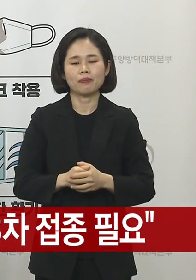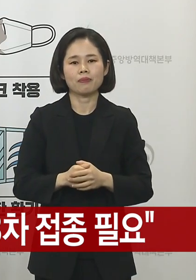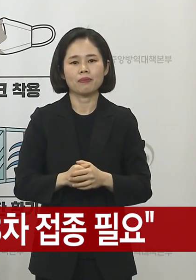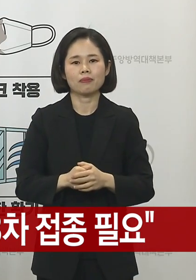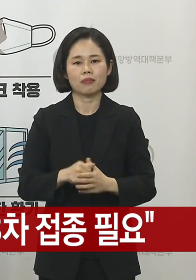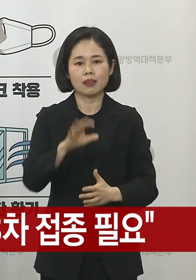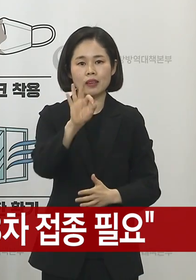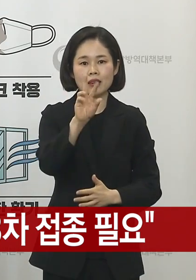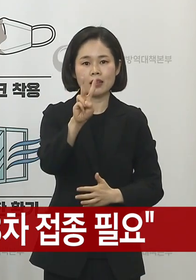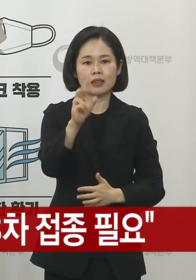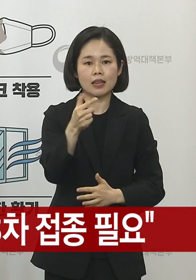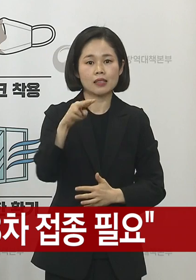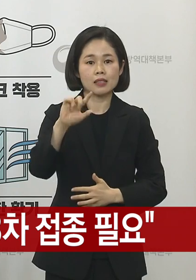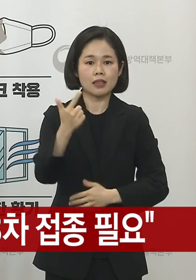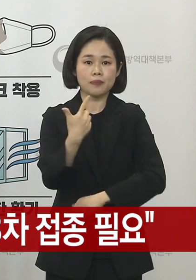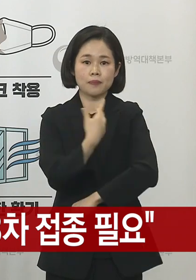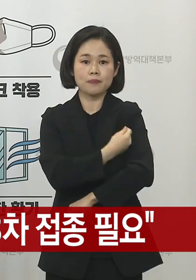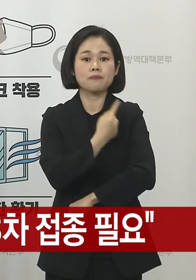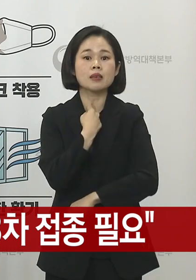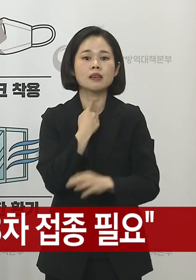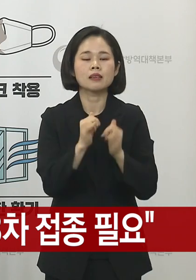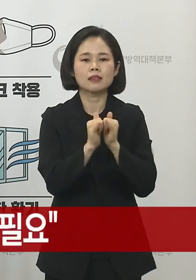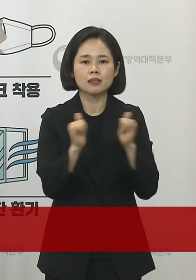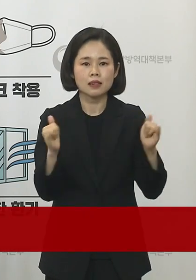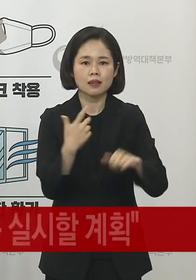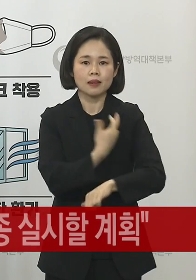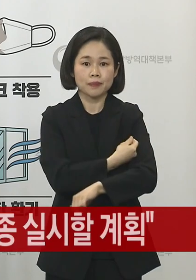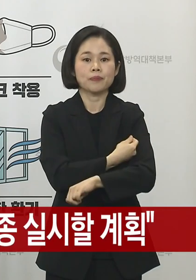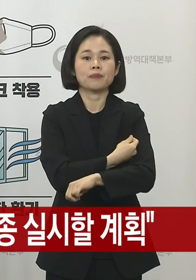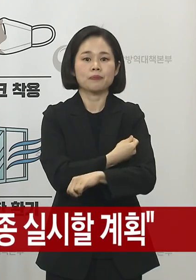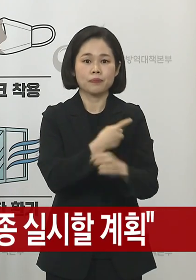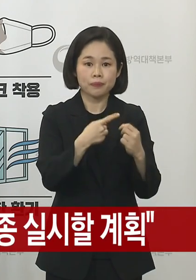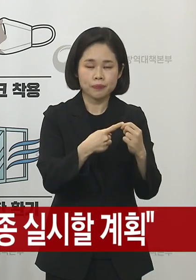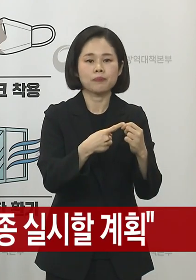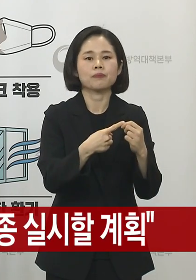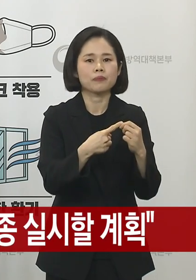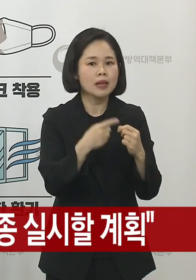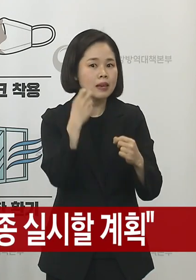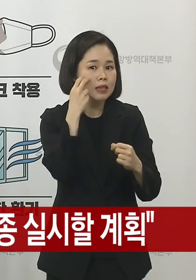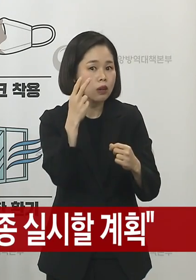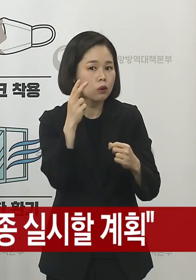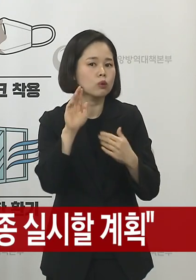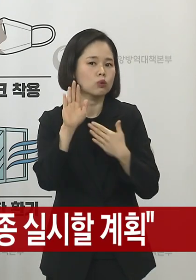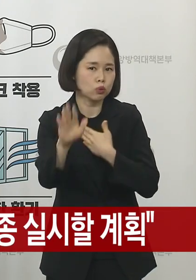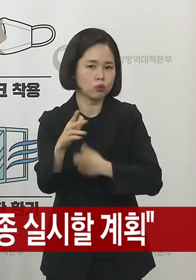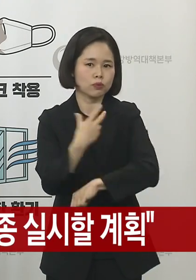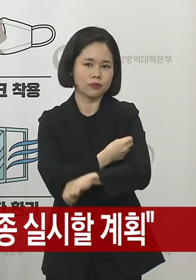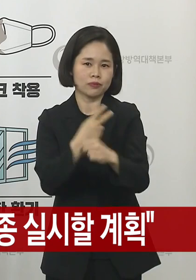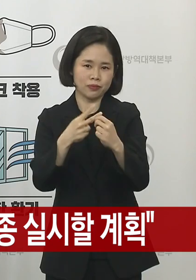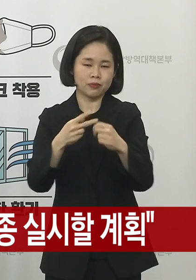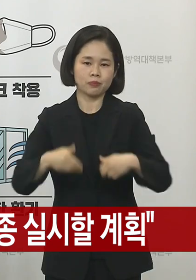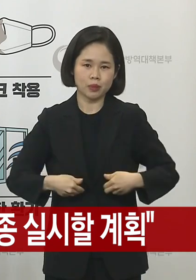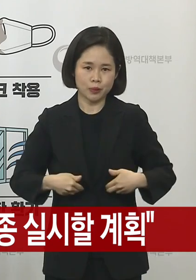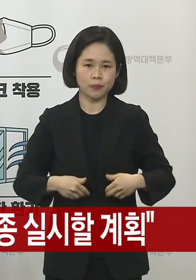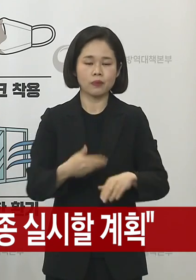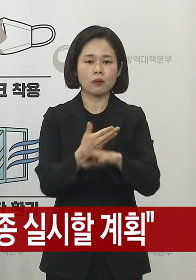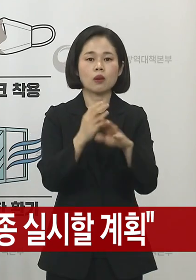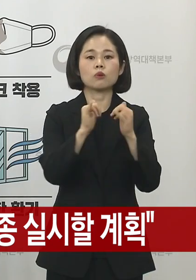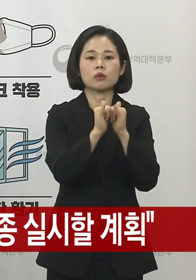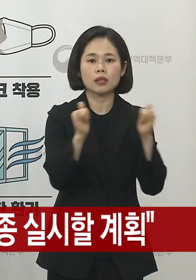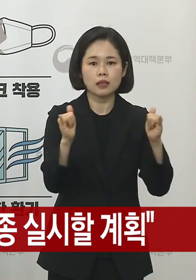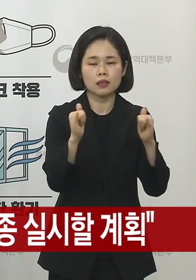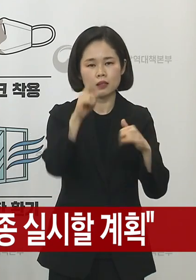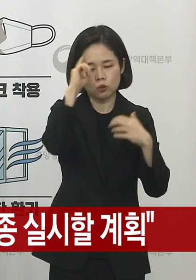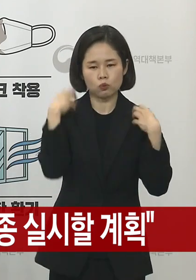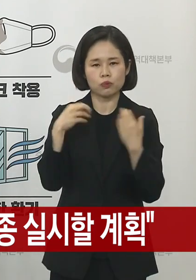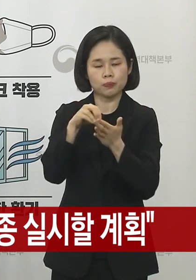또한 얀센 백신 접종자는 1회 접종 후에 2개월이 지났으면 2차 접종을 받아야 합니다. 외국인의 경우 등록